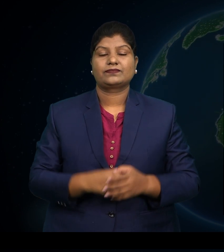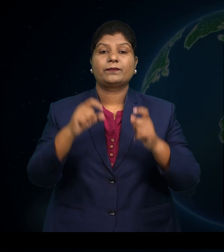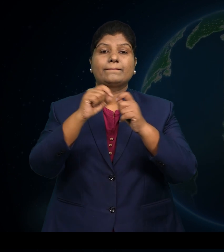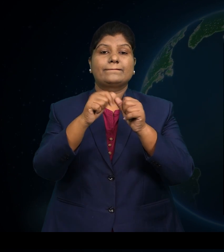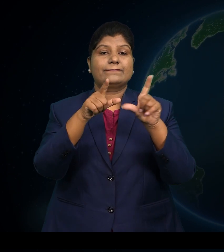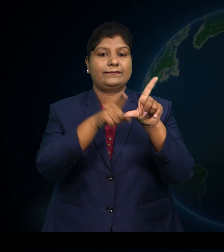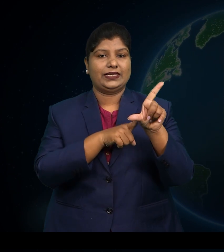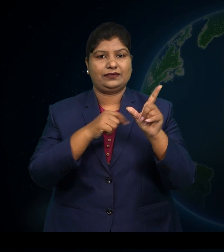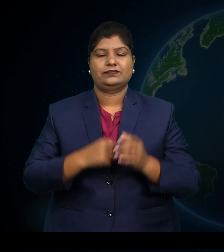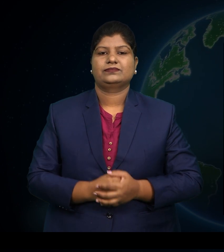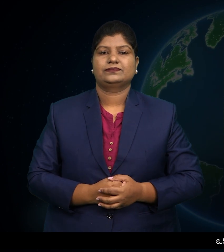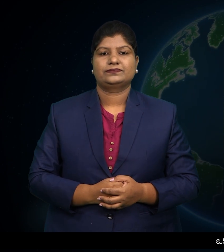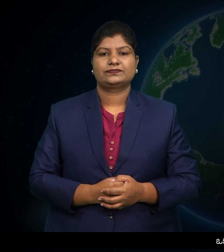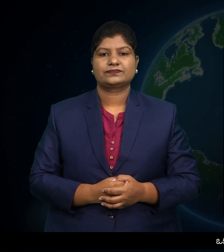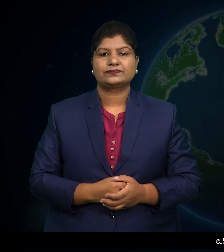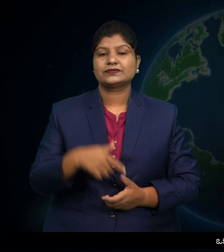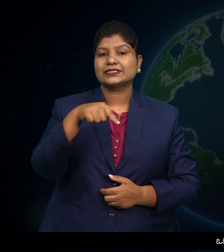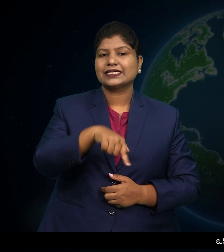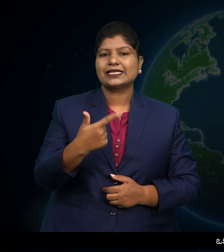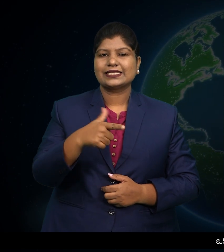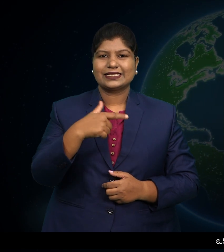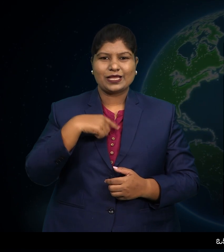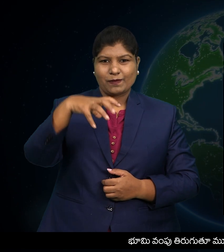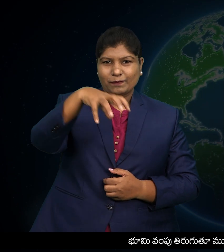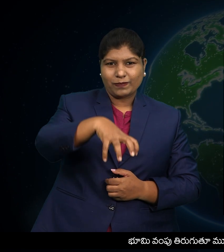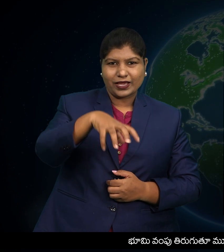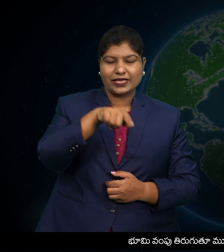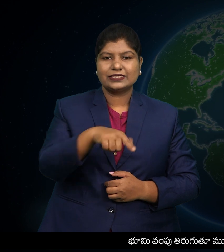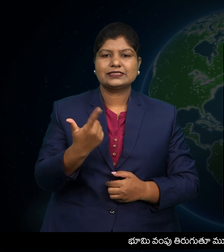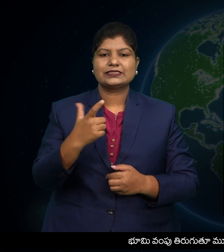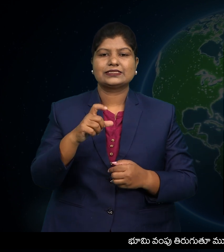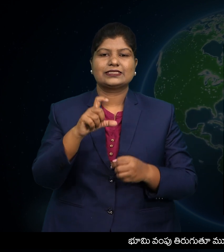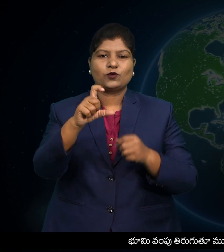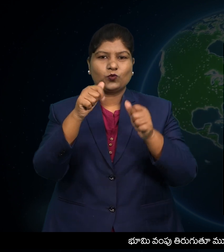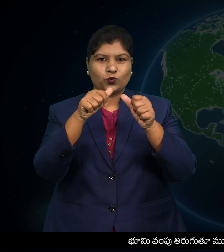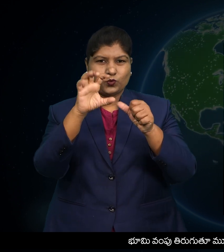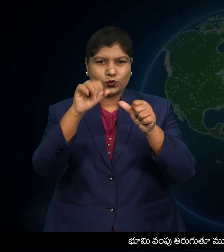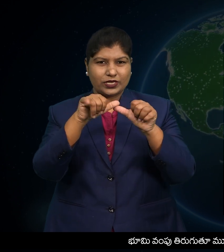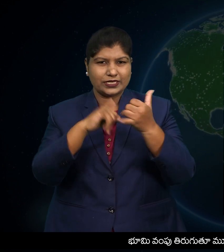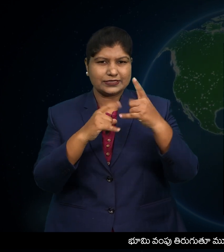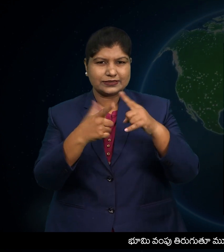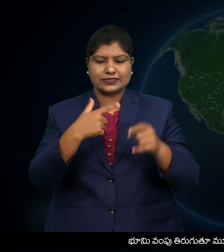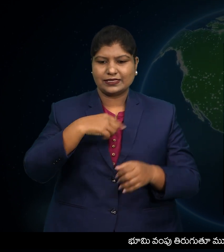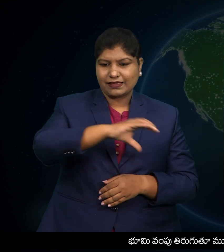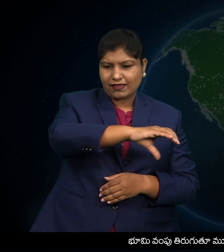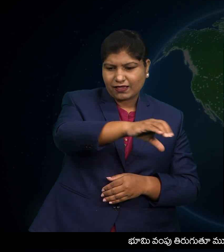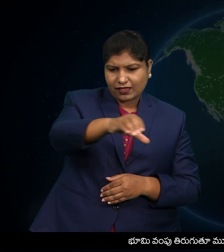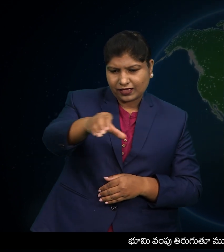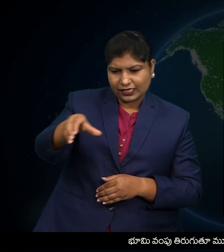అఖాతం ఒక తీర ప్రాంతంలో భూమి వంపు తిరుగుతూ 3 వైపులా సముద్రాన్ని చుట్టి